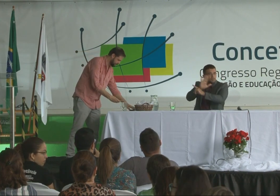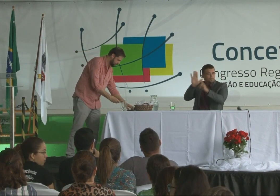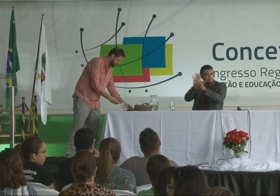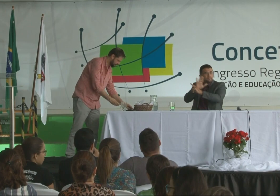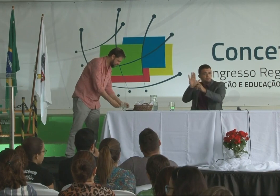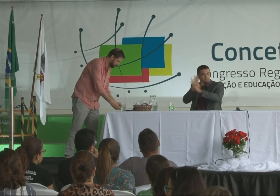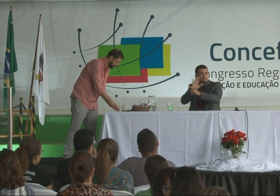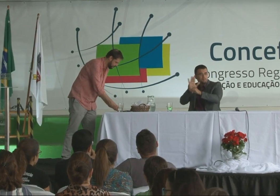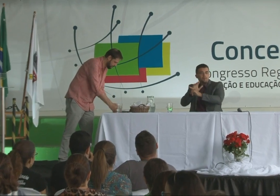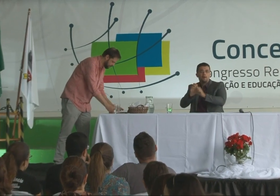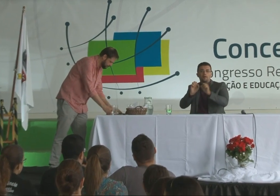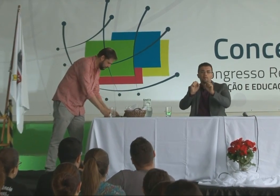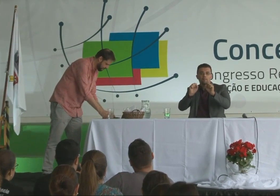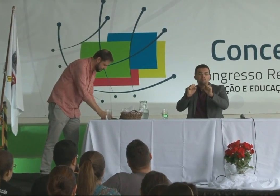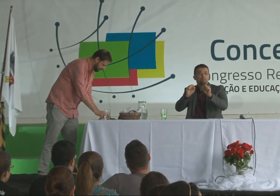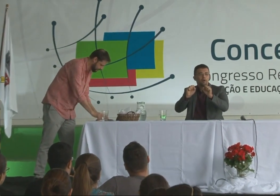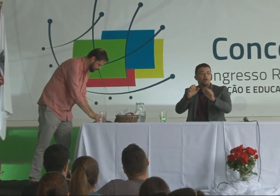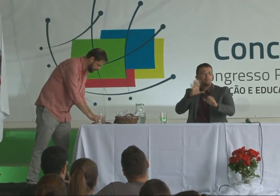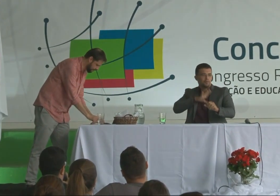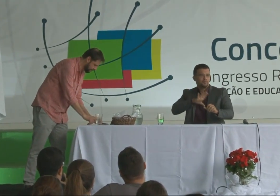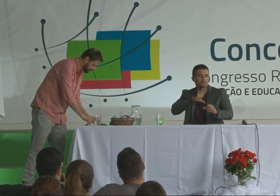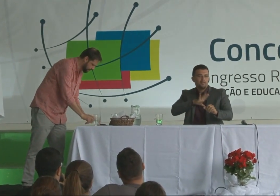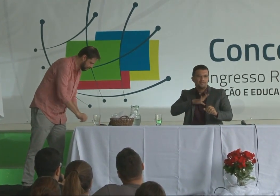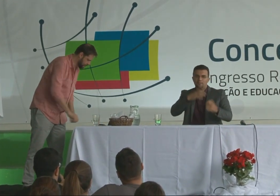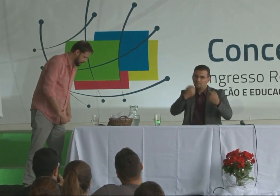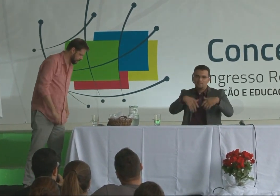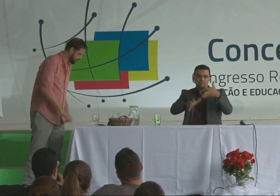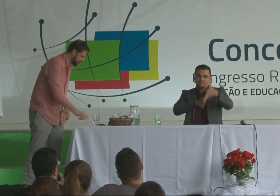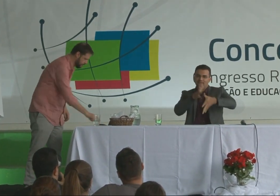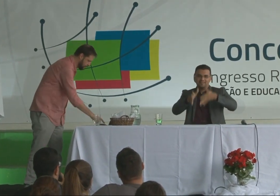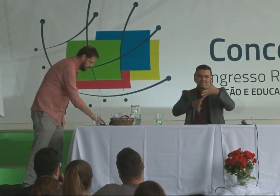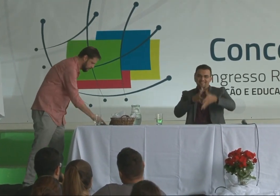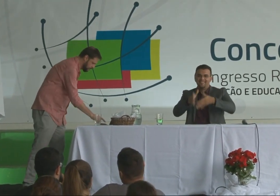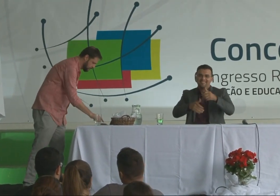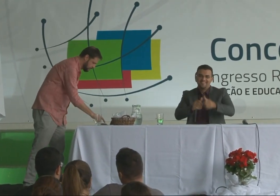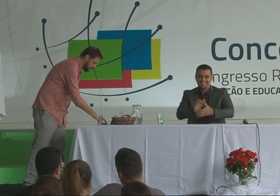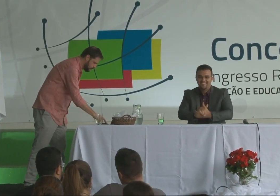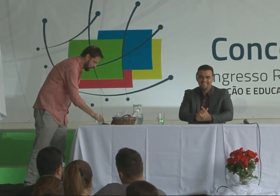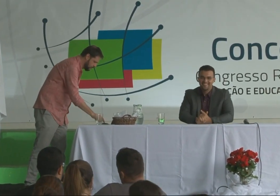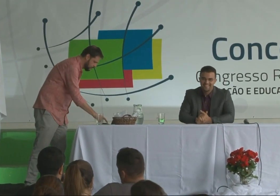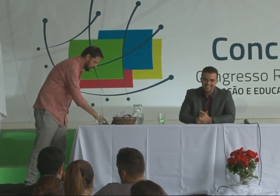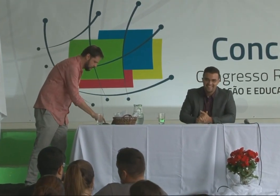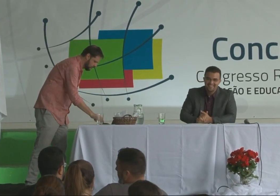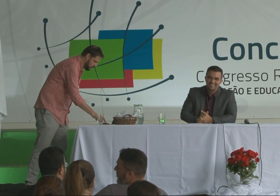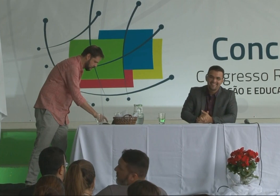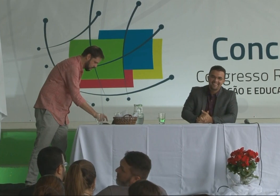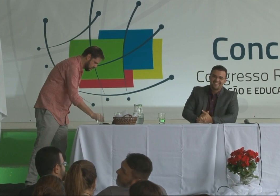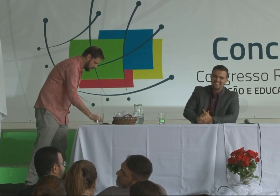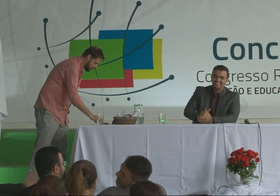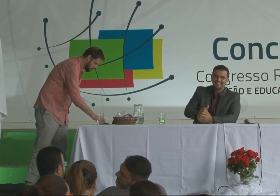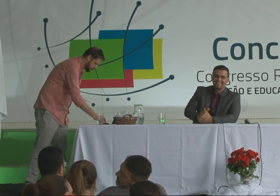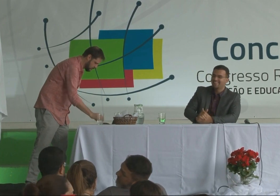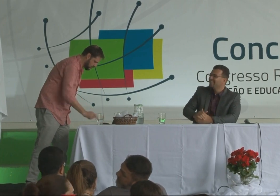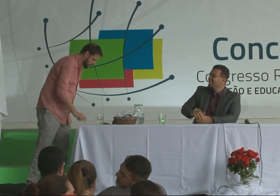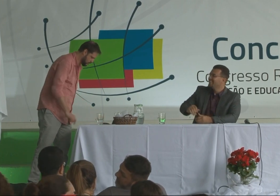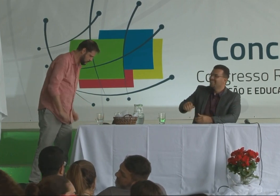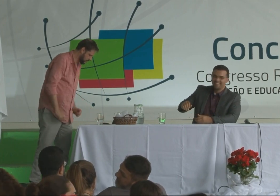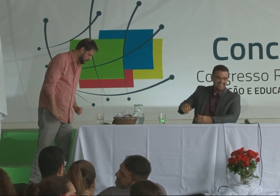para ficar limunado para fazer perguntas para o professor, pode você perguntar em língua portuguesa ou em língua de sinais, e a escolhe a gente se não ativizar sem nenhum